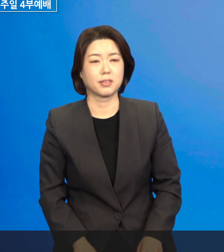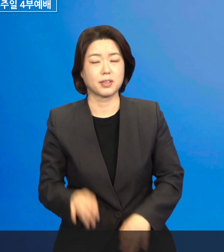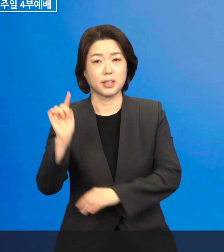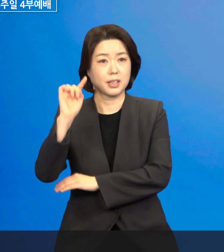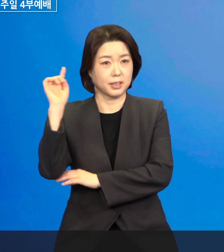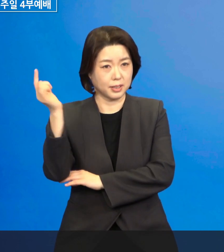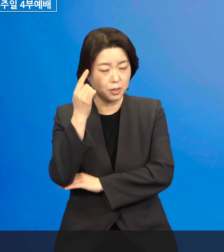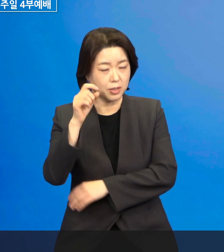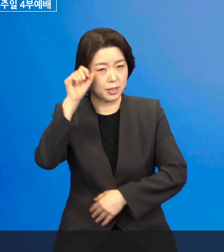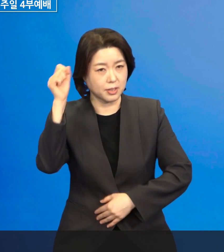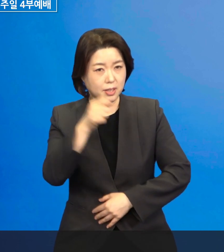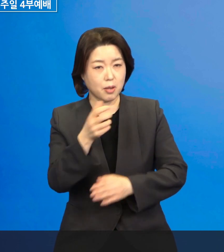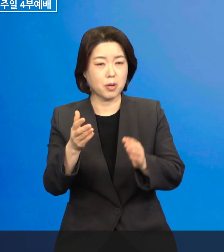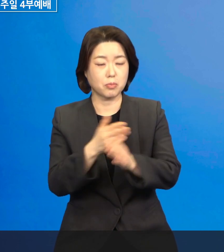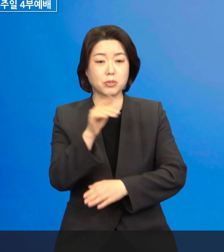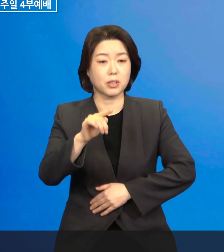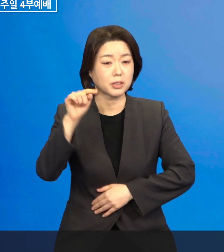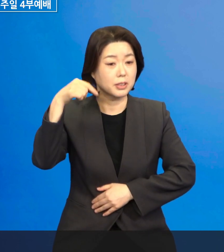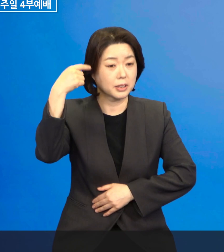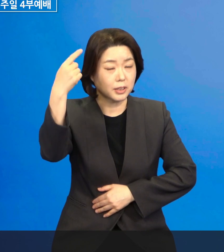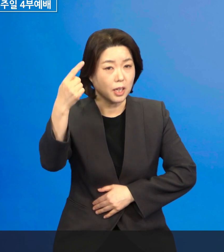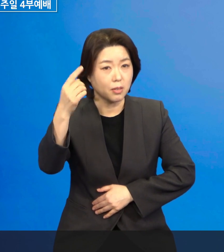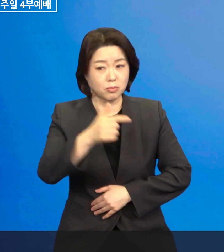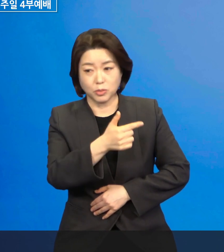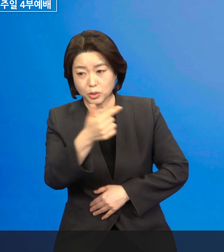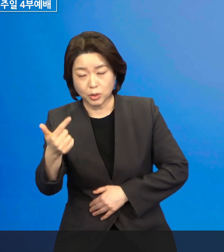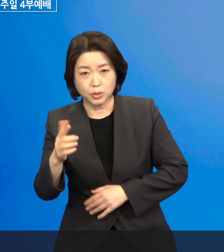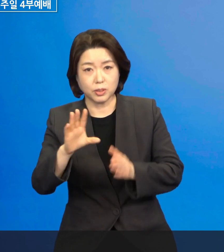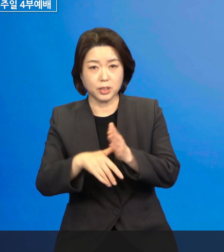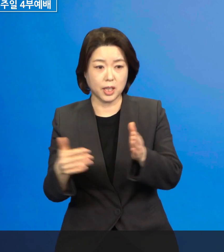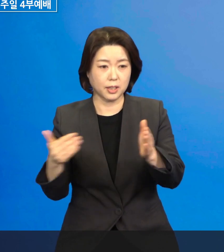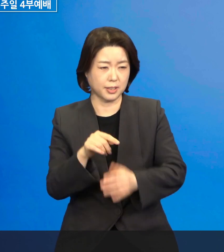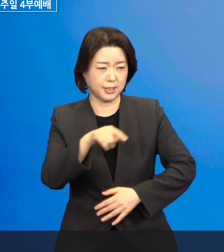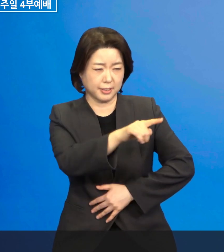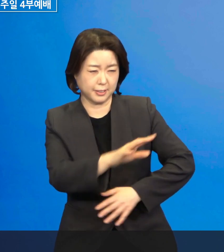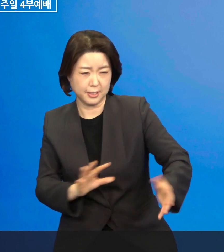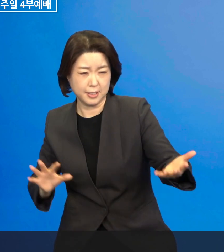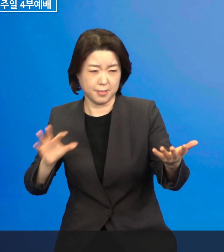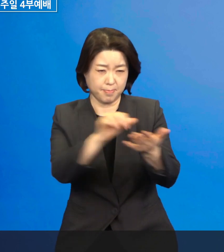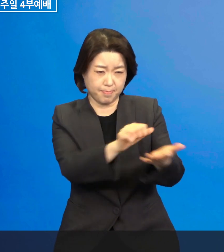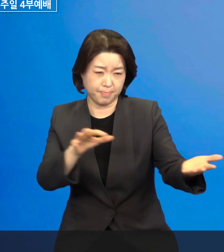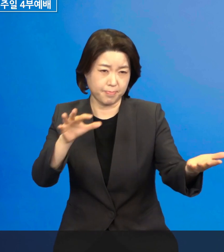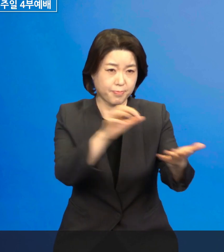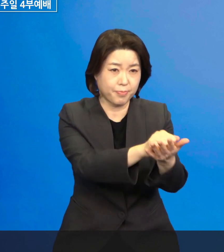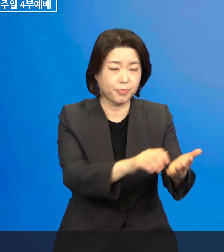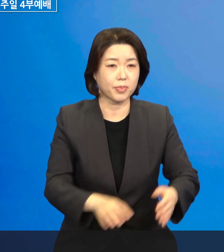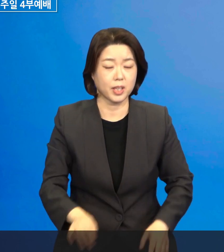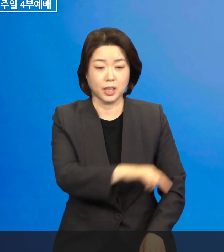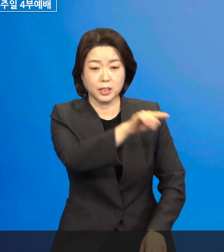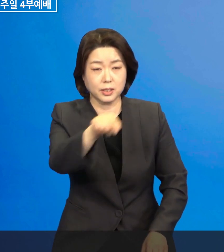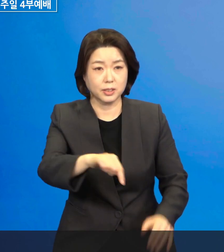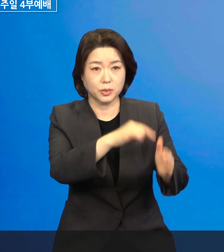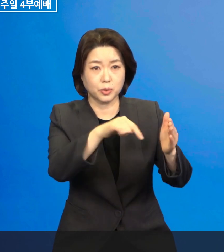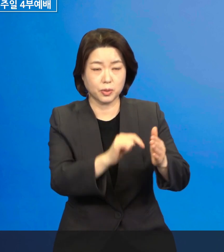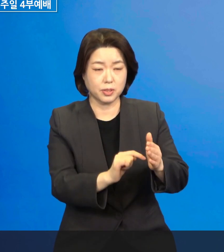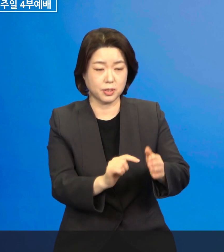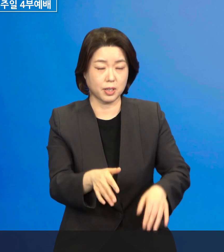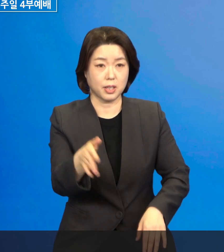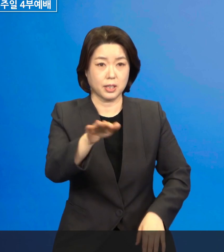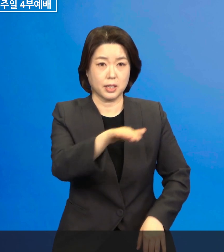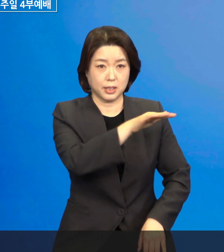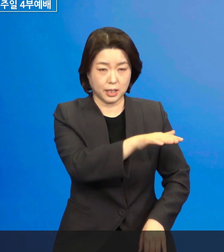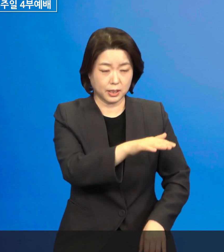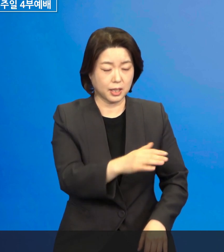다윗이 새벽부터 그 이튿날 저녁 때까지 그들을 치니 그들 가운데서 낙타를 탄 젊은이